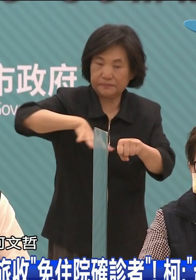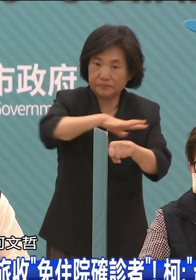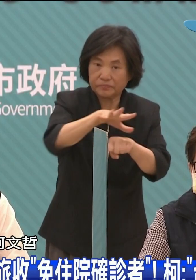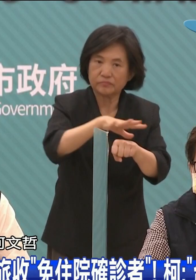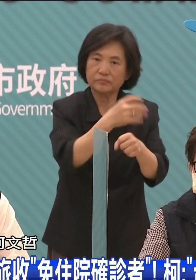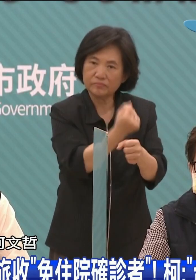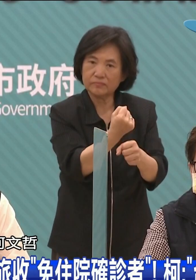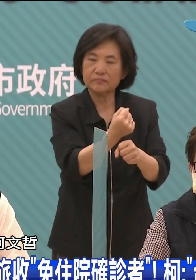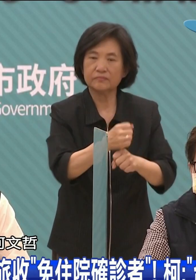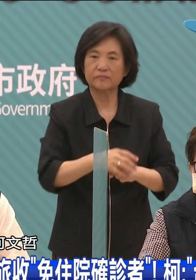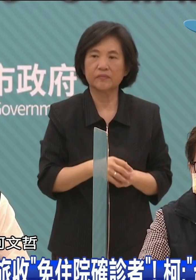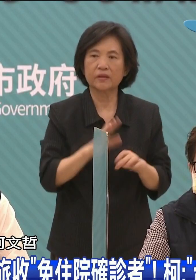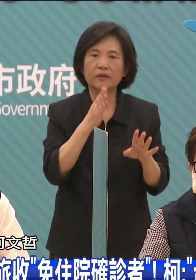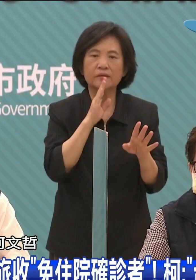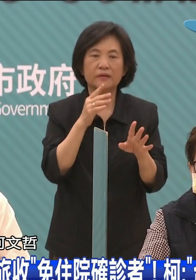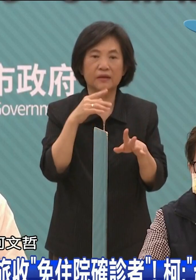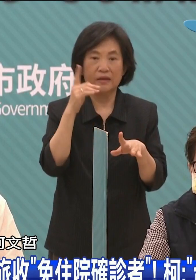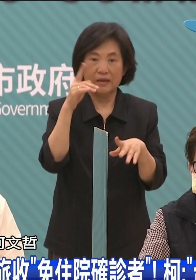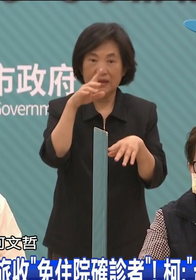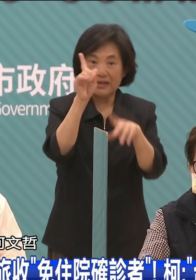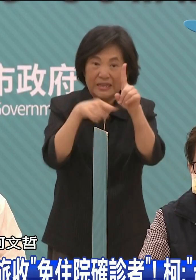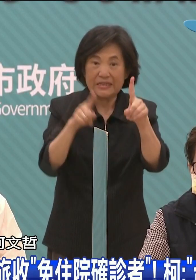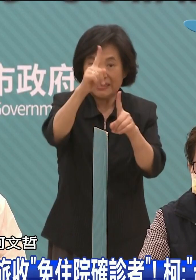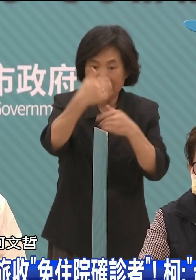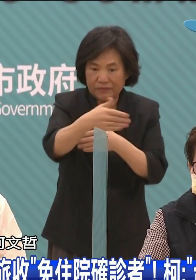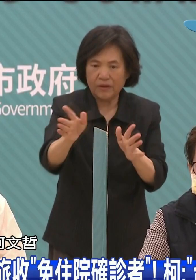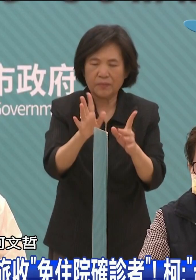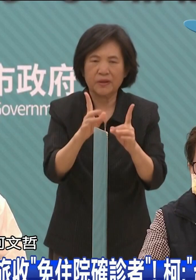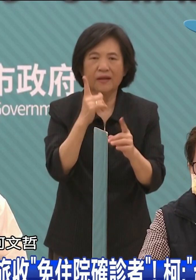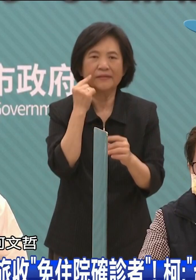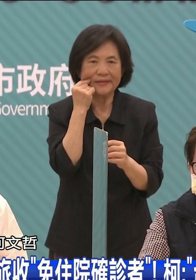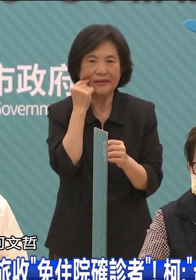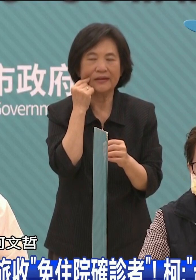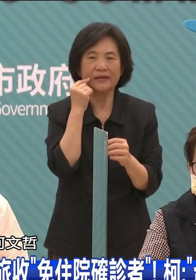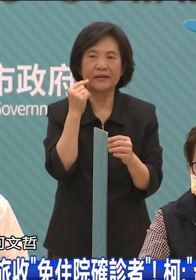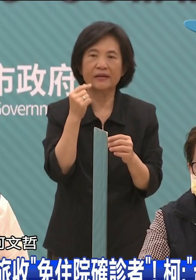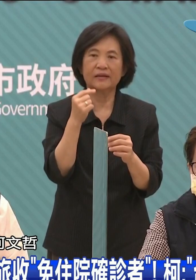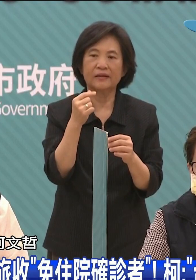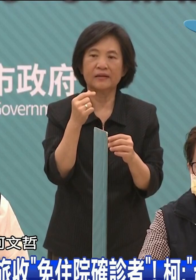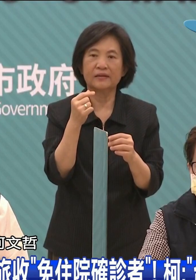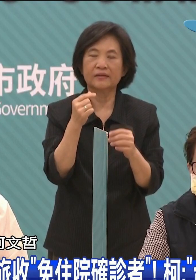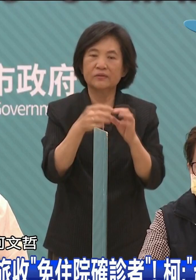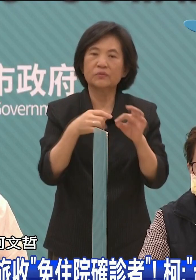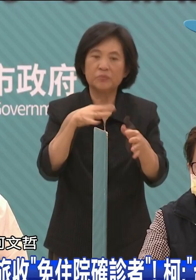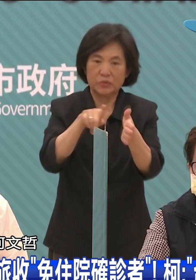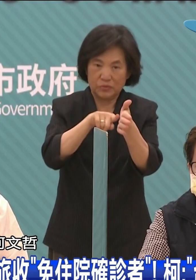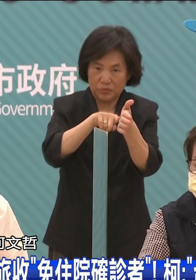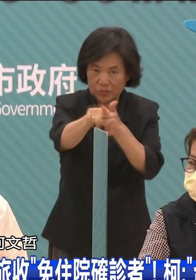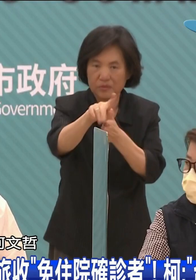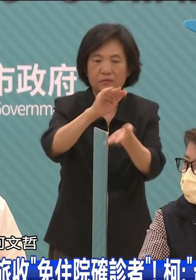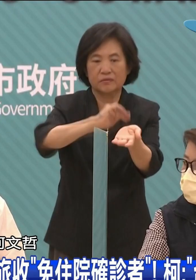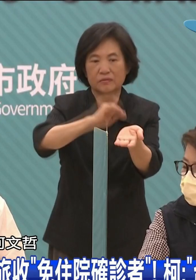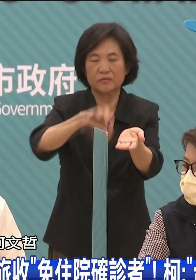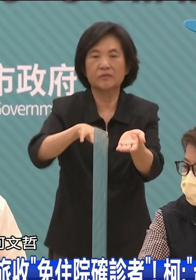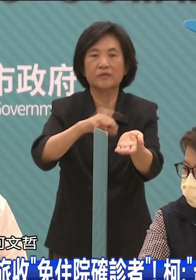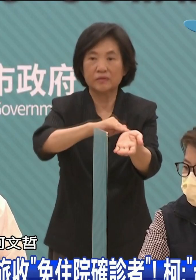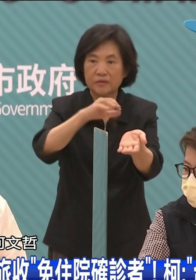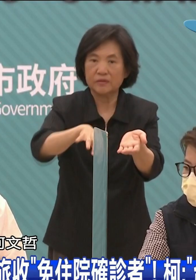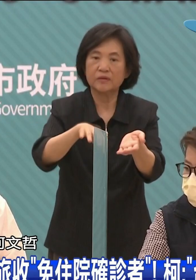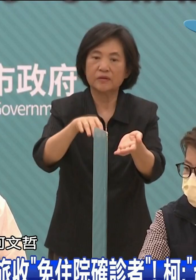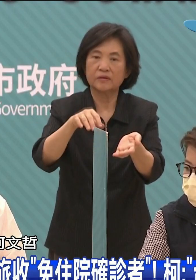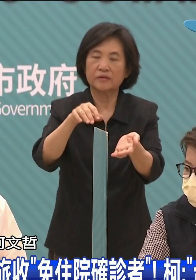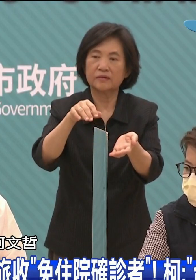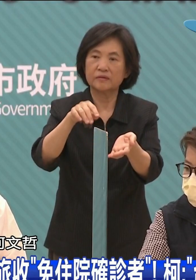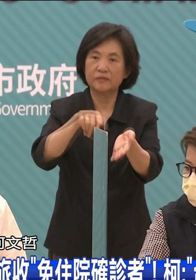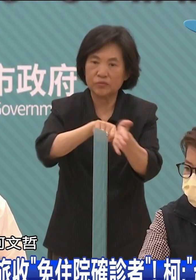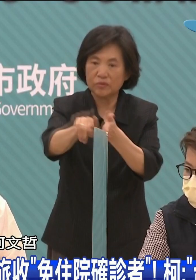台北市不见得有办法做到一人一户了。那所以目前这些人，我们就可以把他移到有专责的防疫旅馆，转成哦